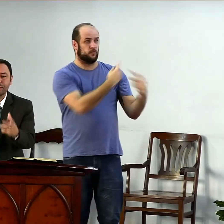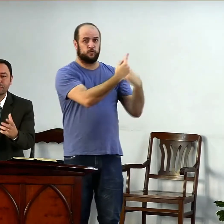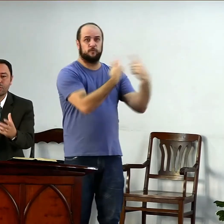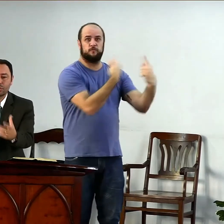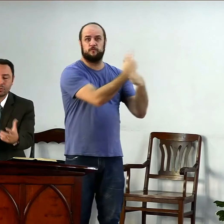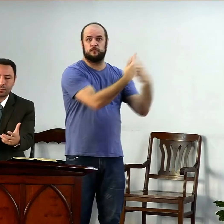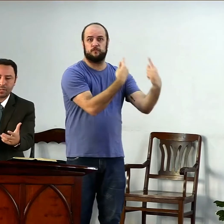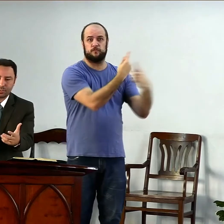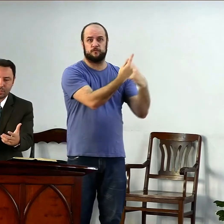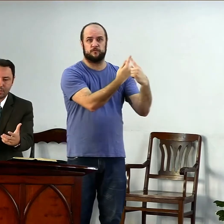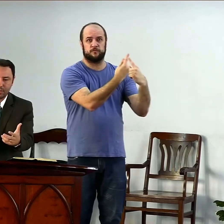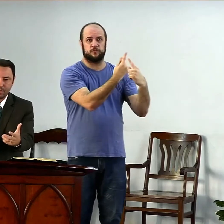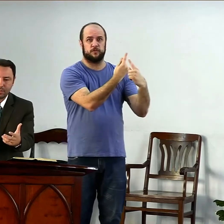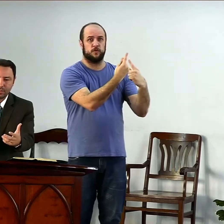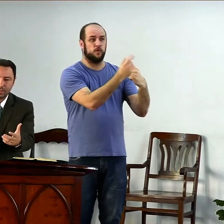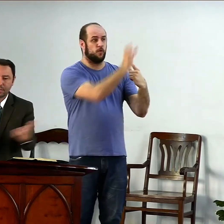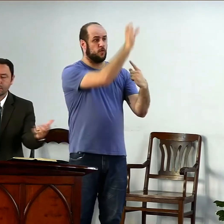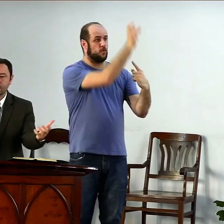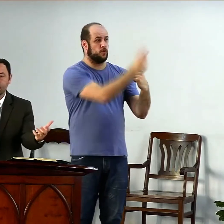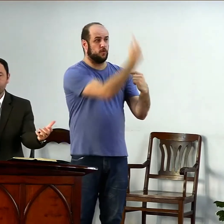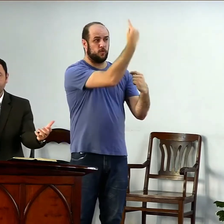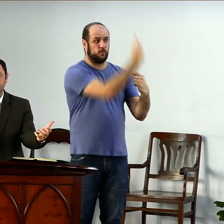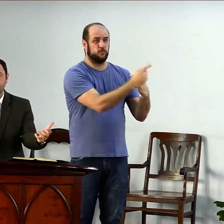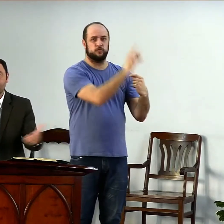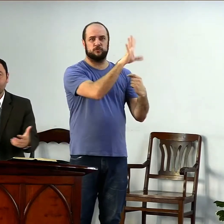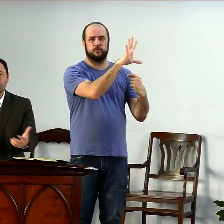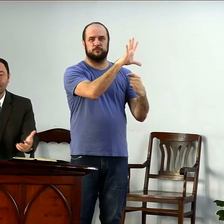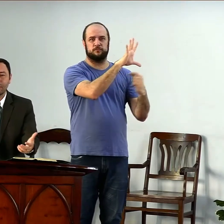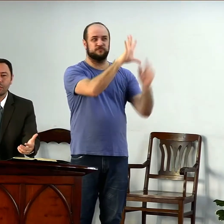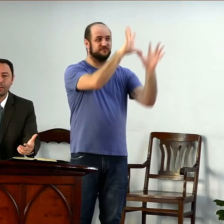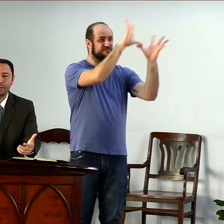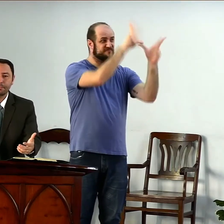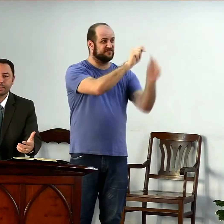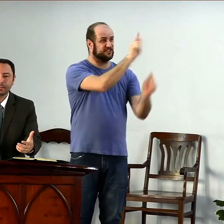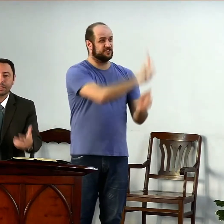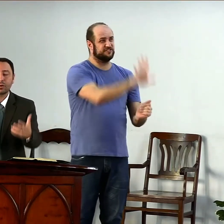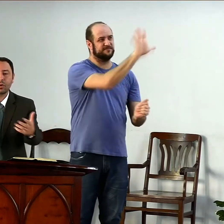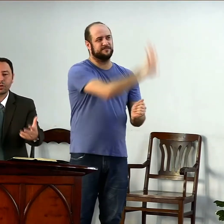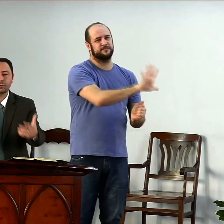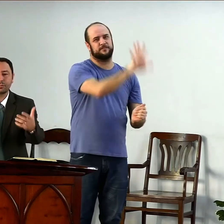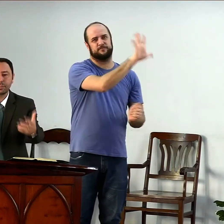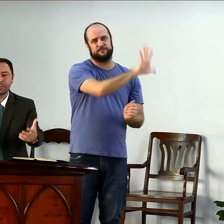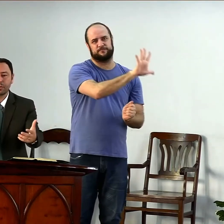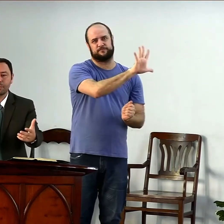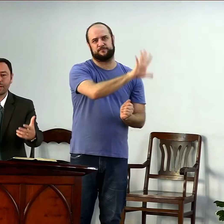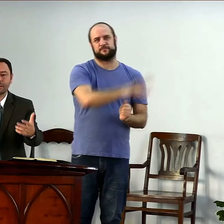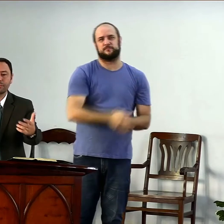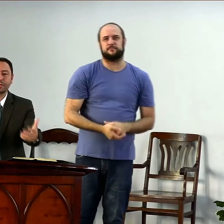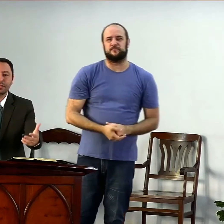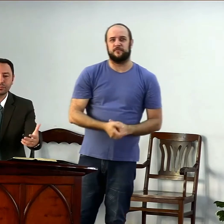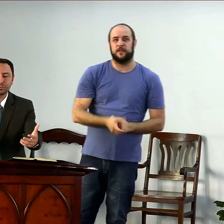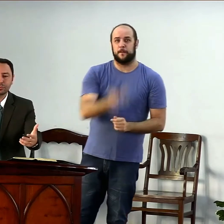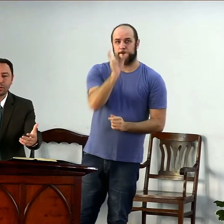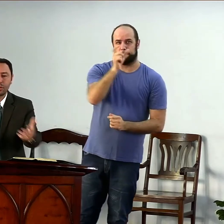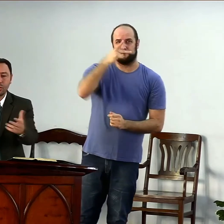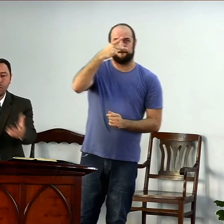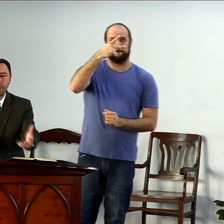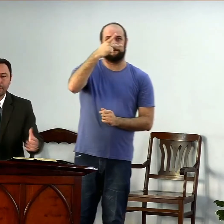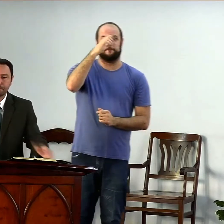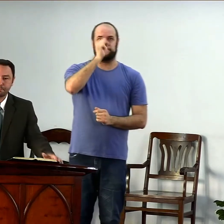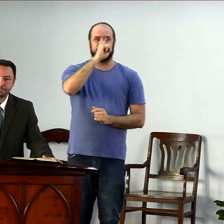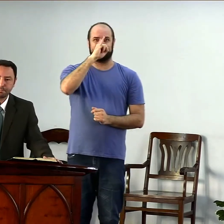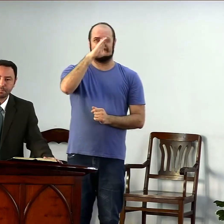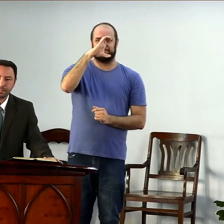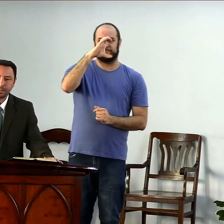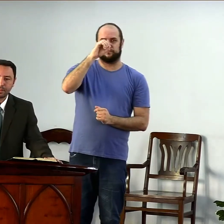unidade psicossomática. Esse talvez seja o melhor termo teológico e bíblico para definirmos o